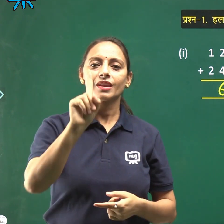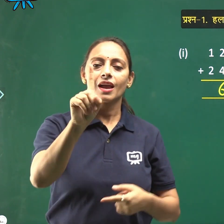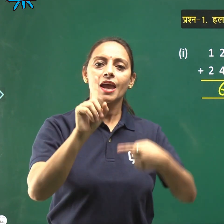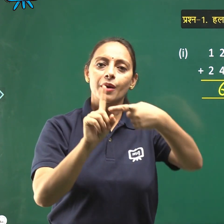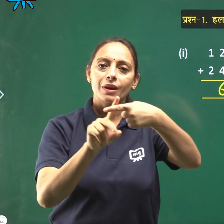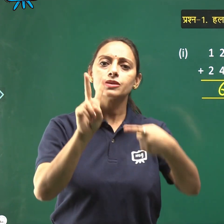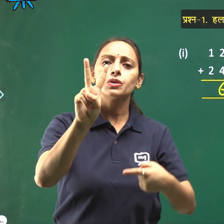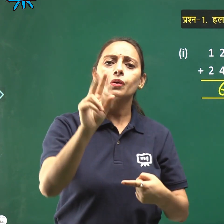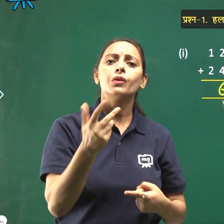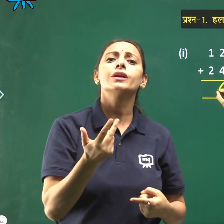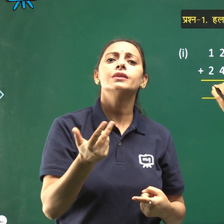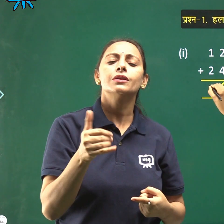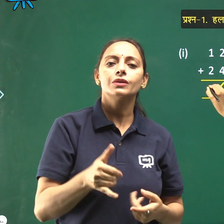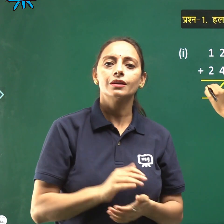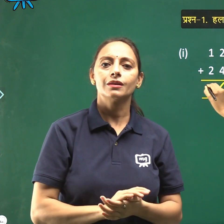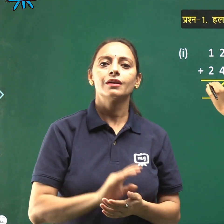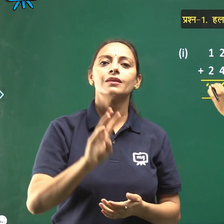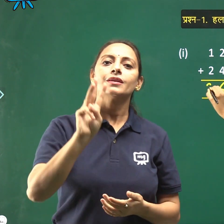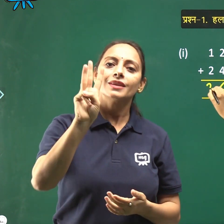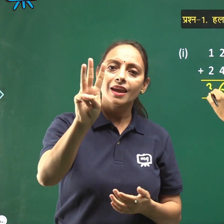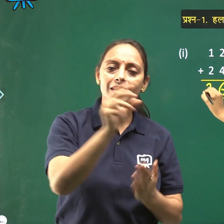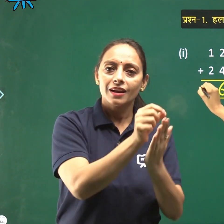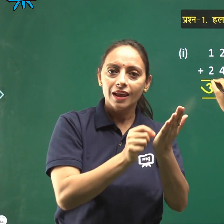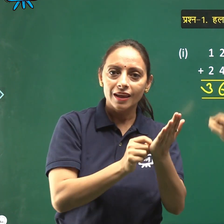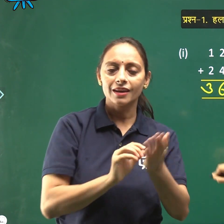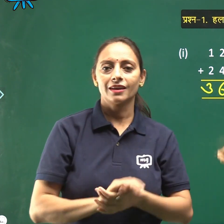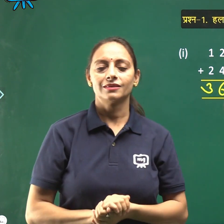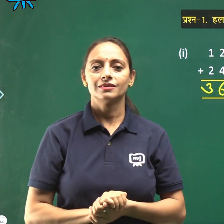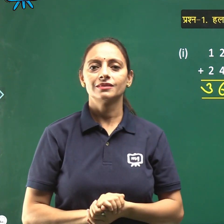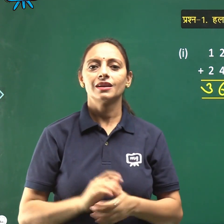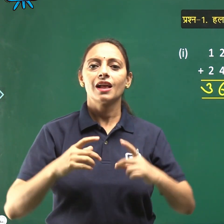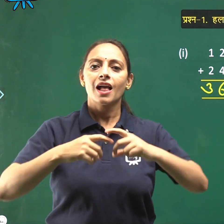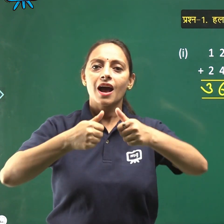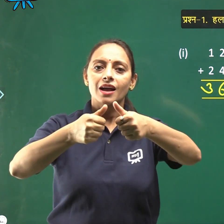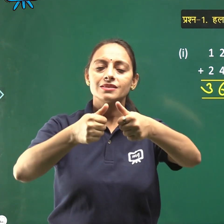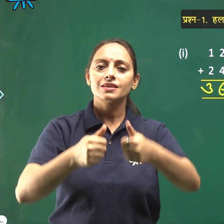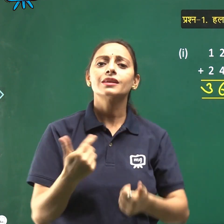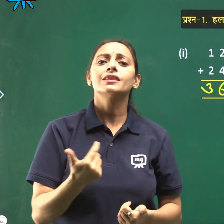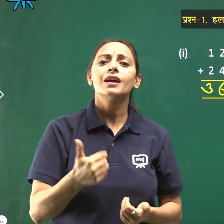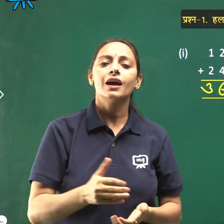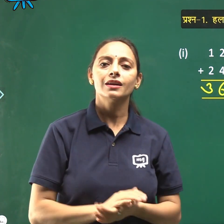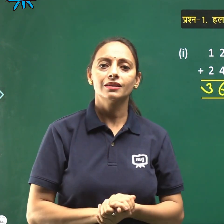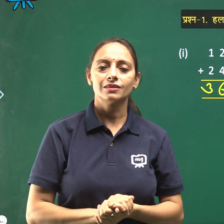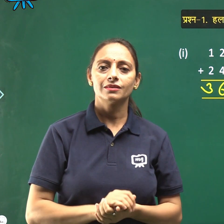1 + 2 कितना होता है? 3। उत्तर कितने आए?